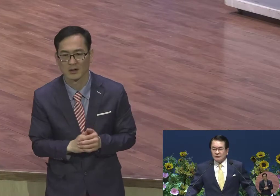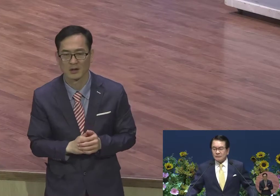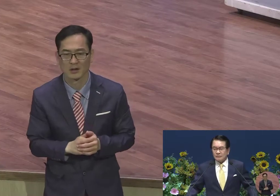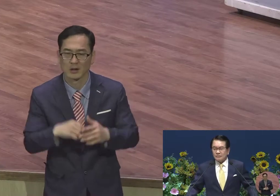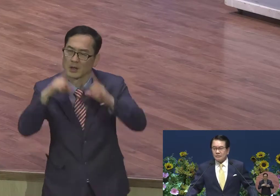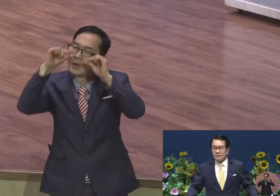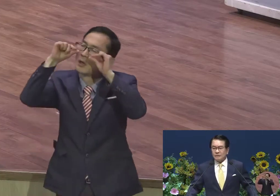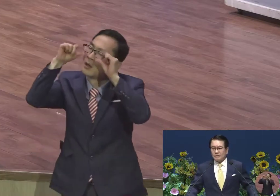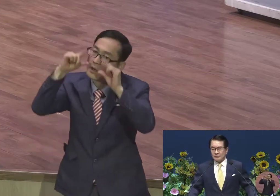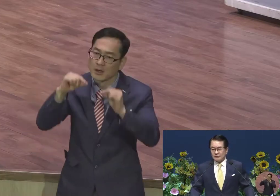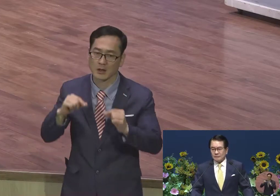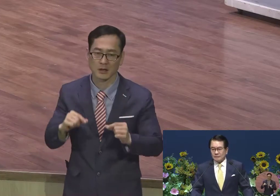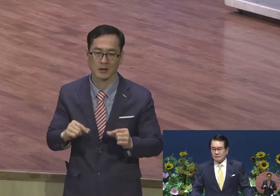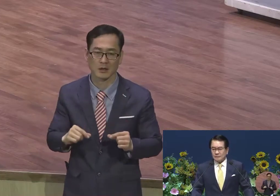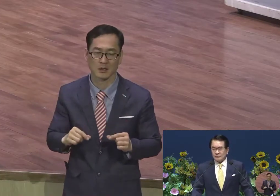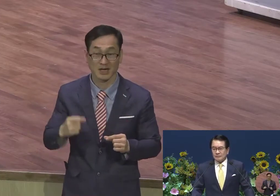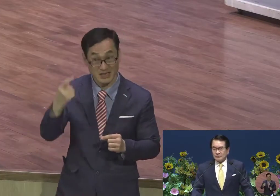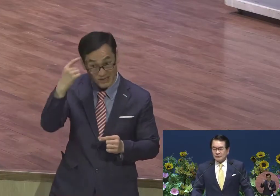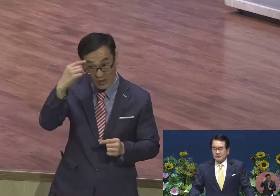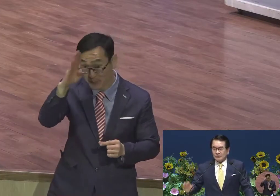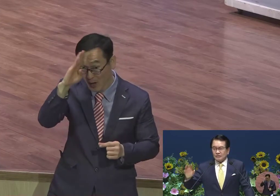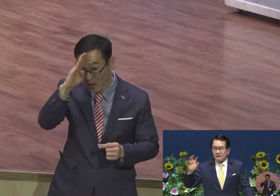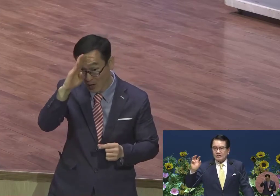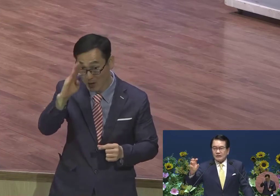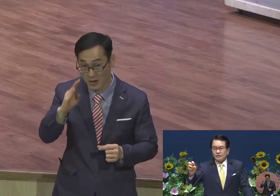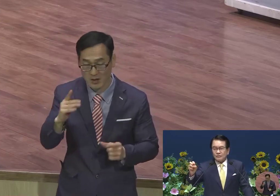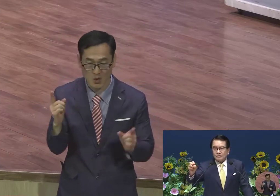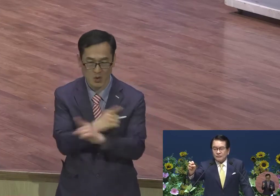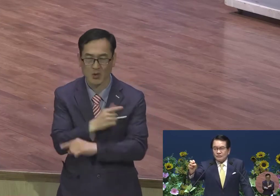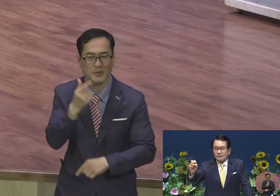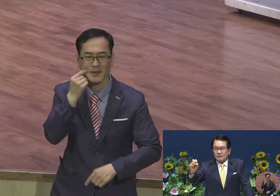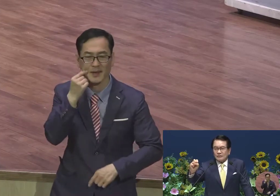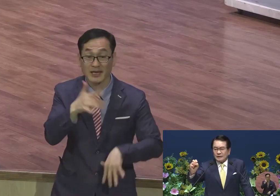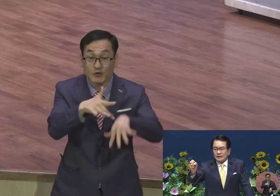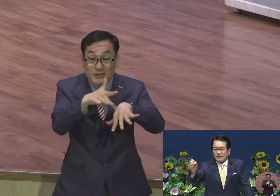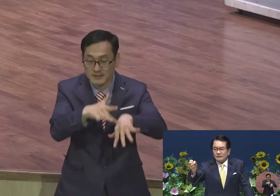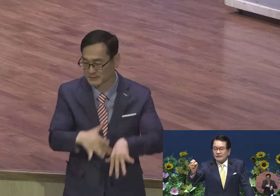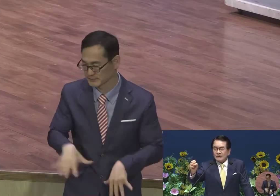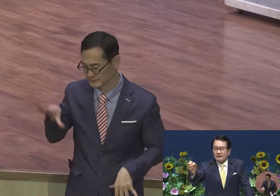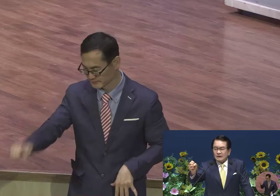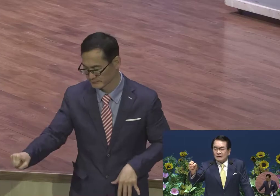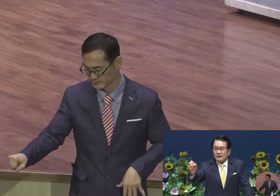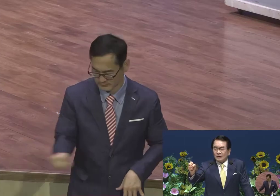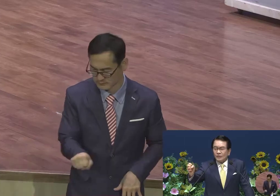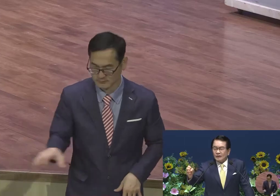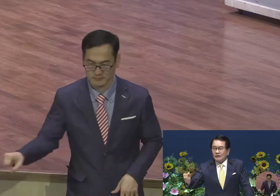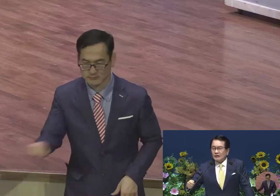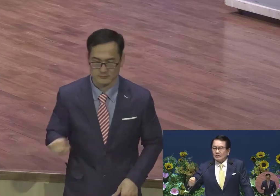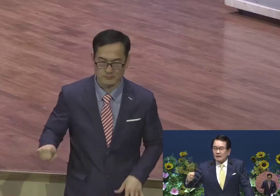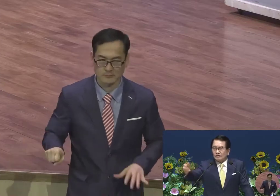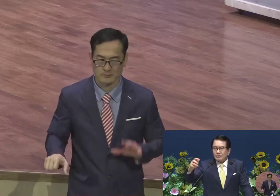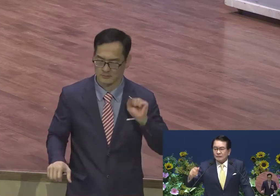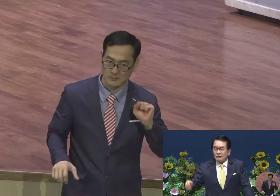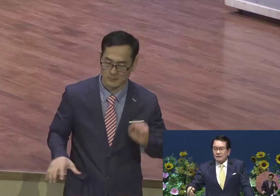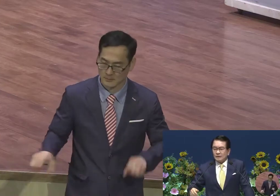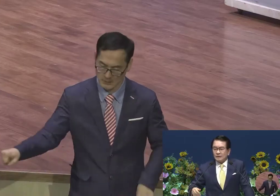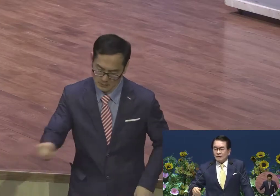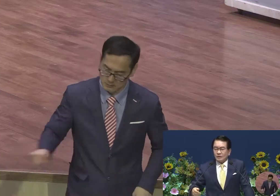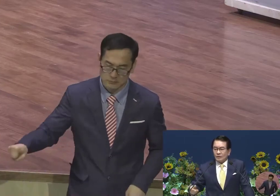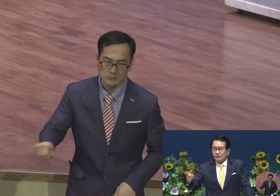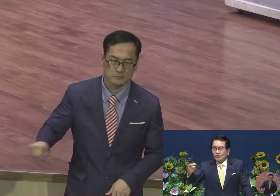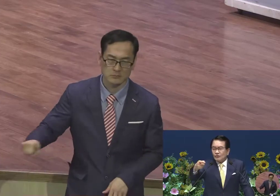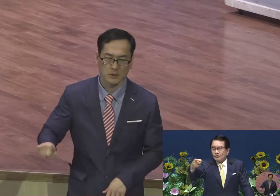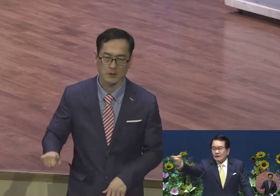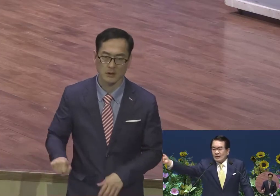정신병을요 못 거쳐요 귀신이 돌아다 딱 잡아놓으면요 계속 이상한 짓 안 돼 왜 길가다 사람 죽입니까